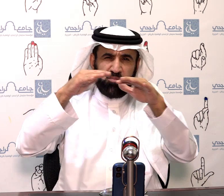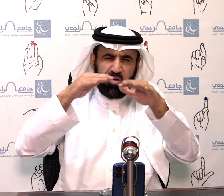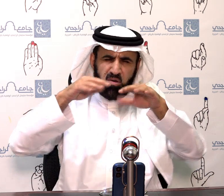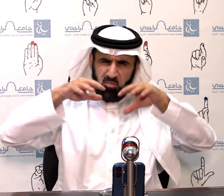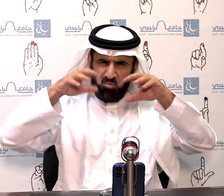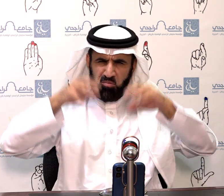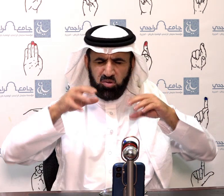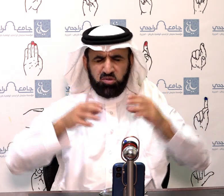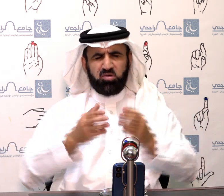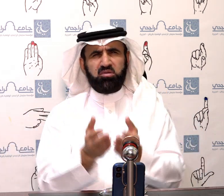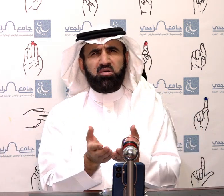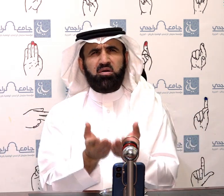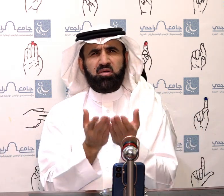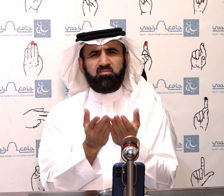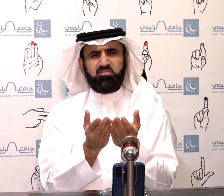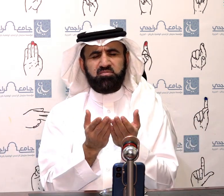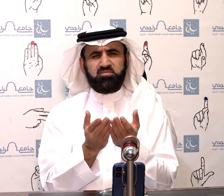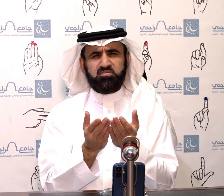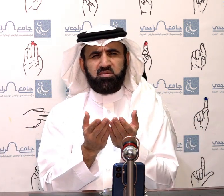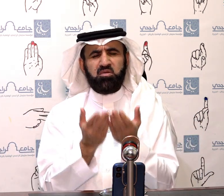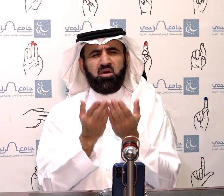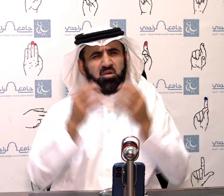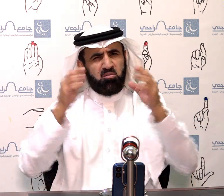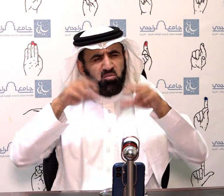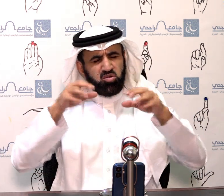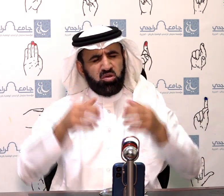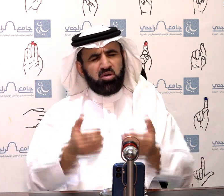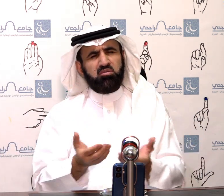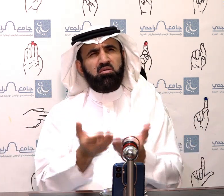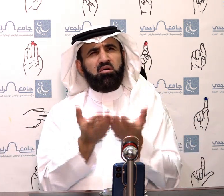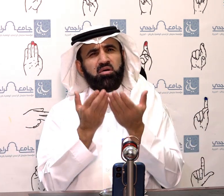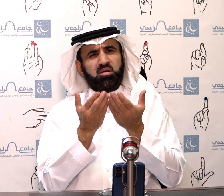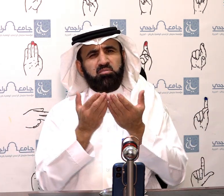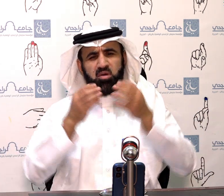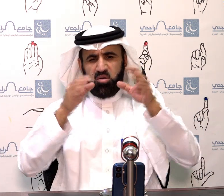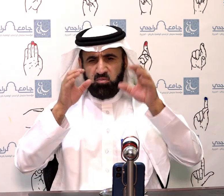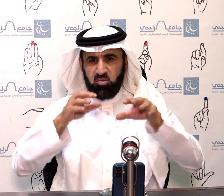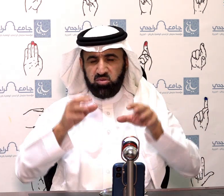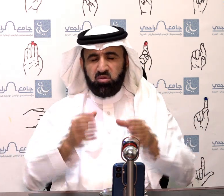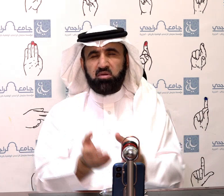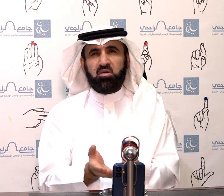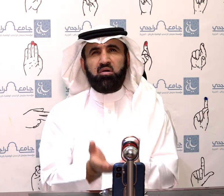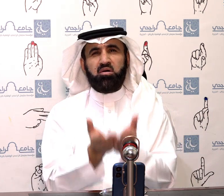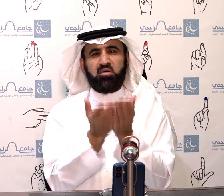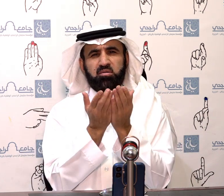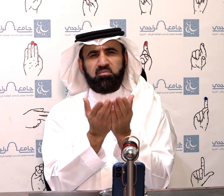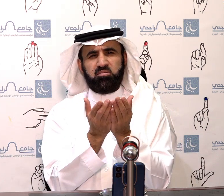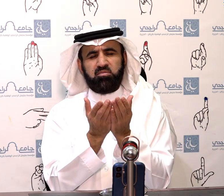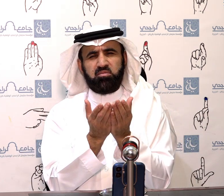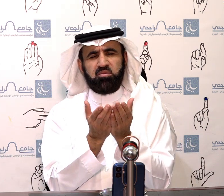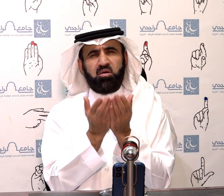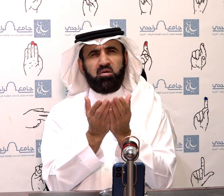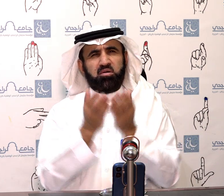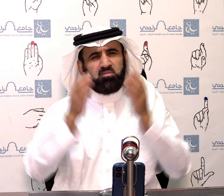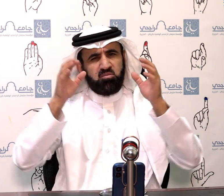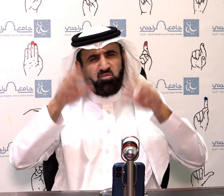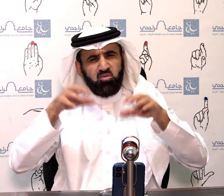مدرارا. اللهم أغثنا، اللهم أغثنا، اللهم أغثنا، اللهم